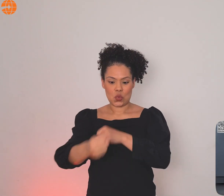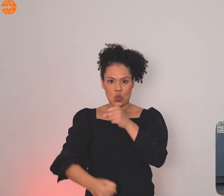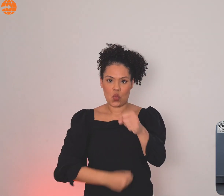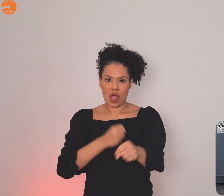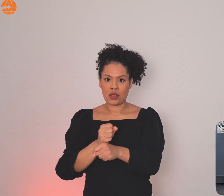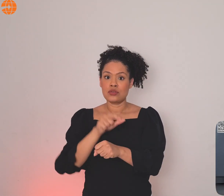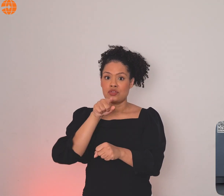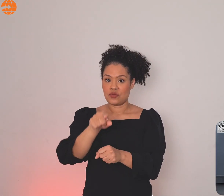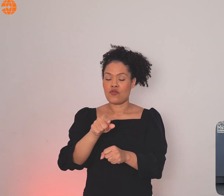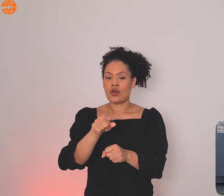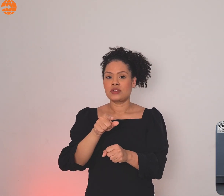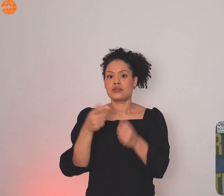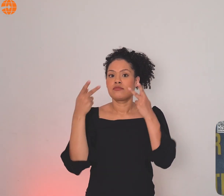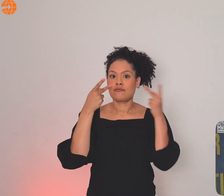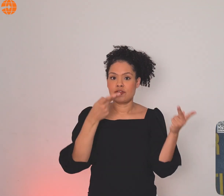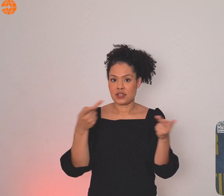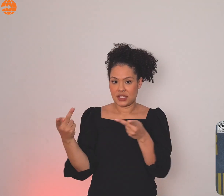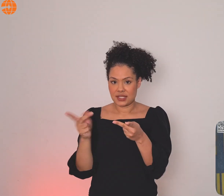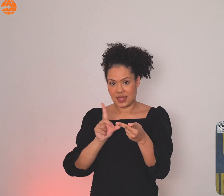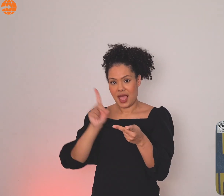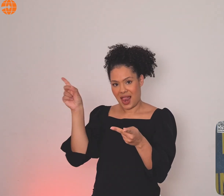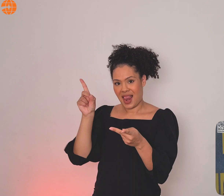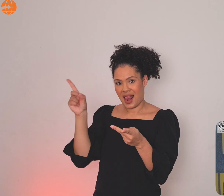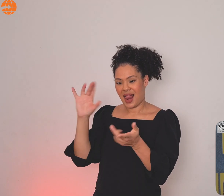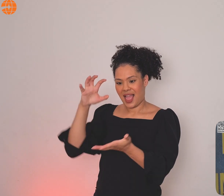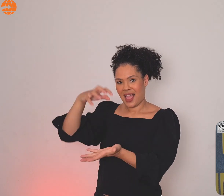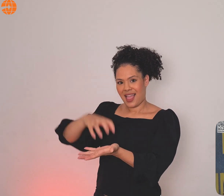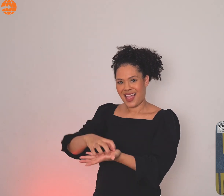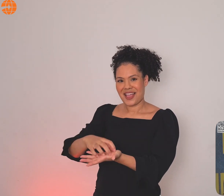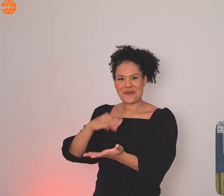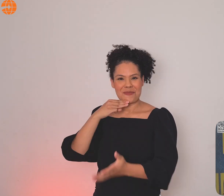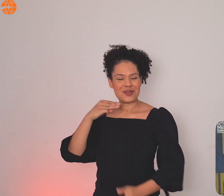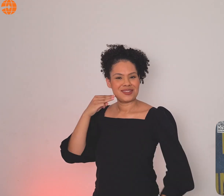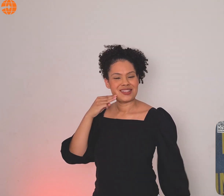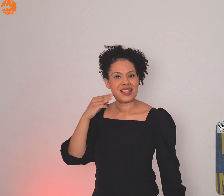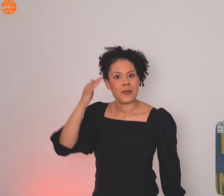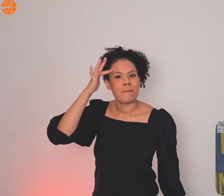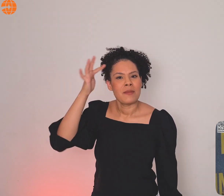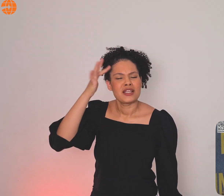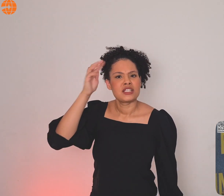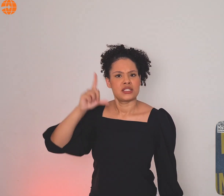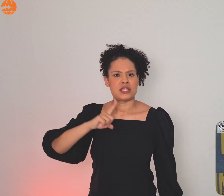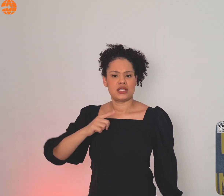for lá nessa aldeia, você chegar lá, tiver uma plantação top,